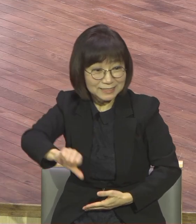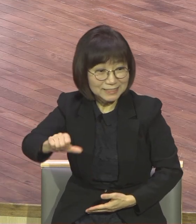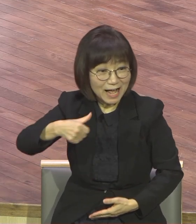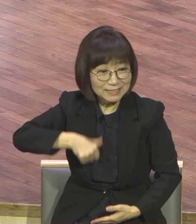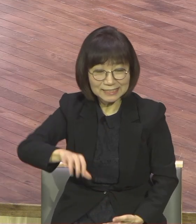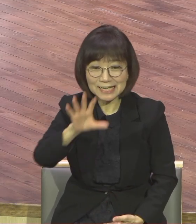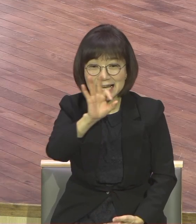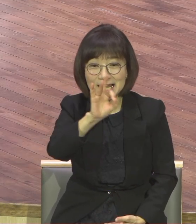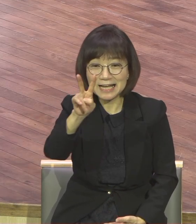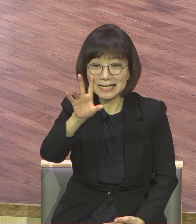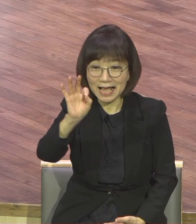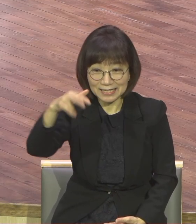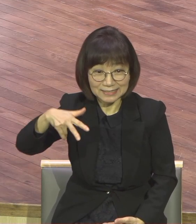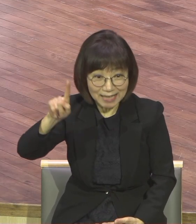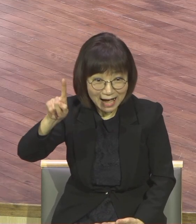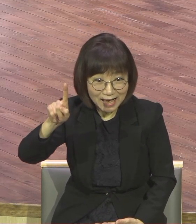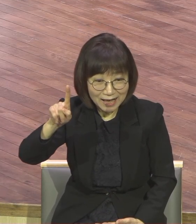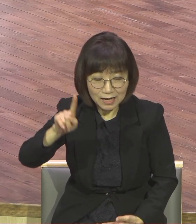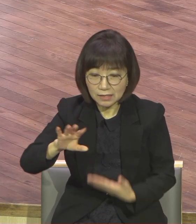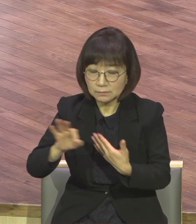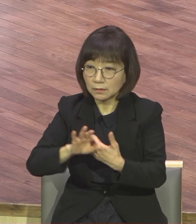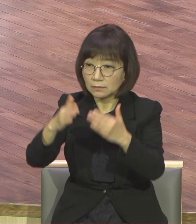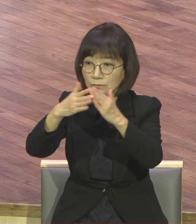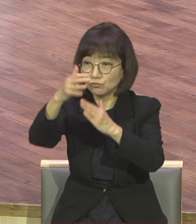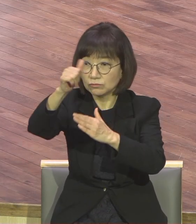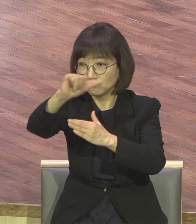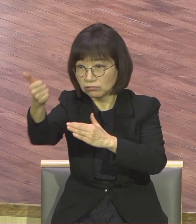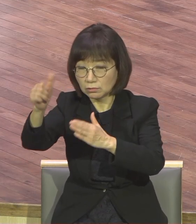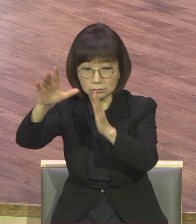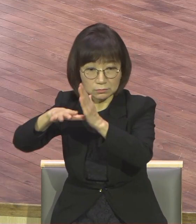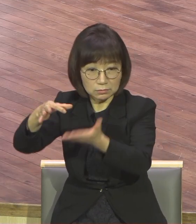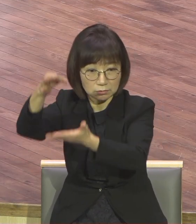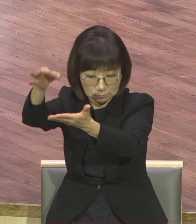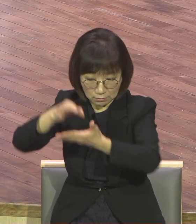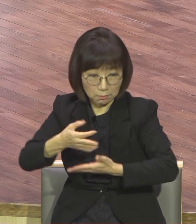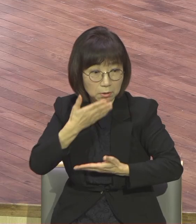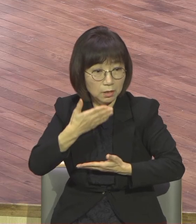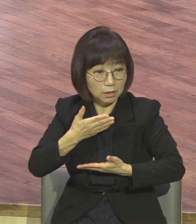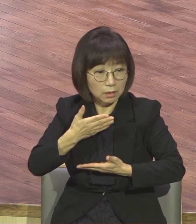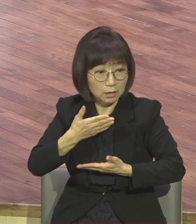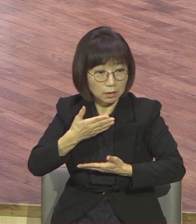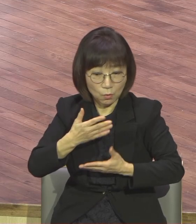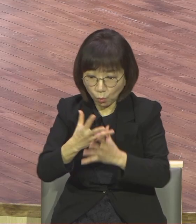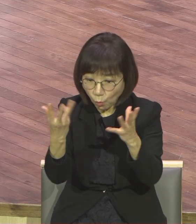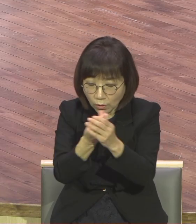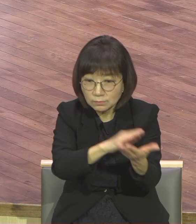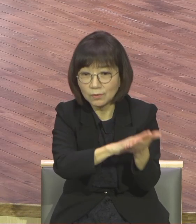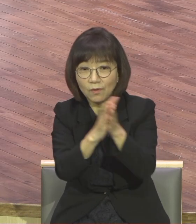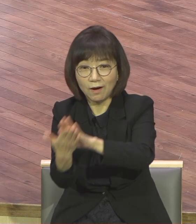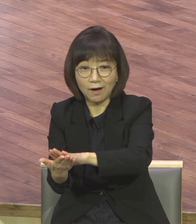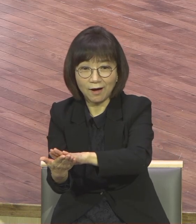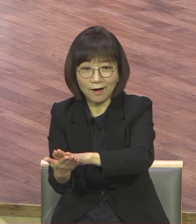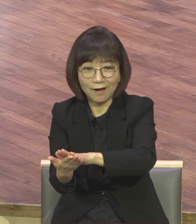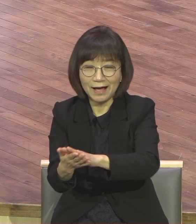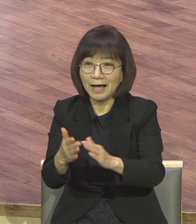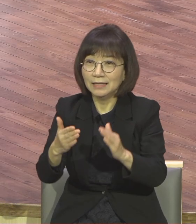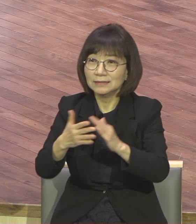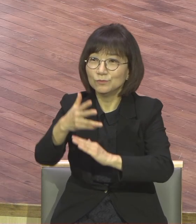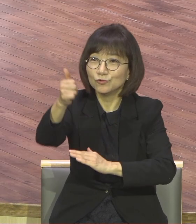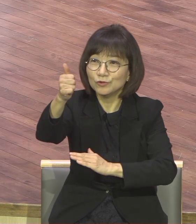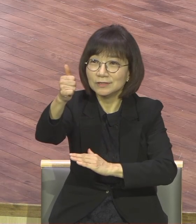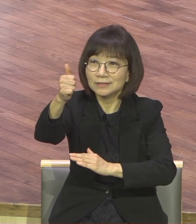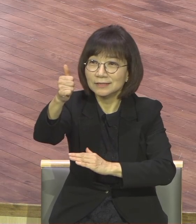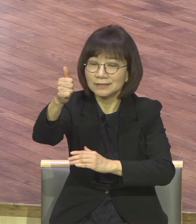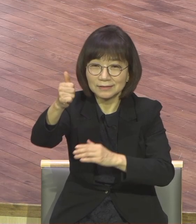재산, 주인의 재산까지 다 상속받을 수 있어요. 어마어마한 신분 변화예요. 주인을 누굴 만나느냐에 따라서